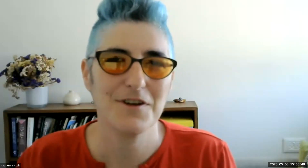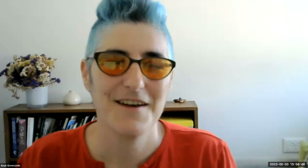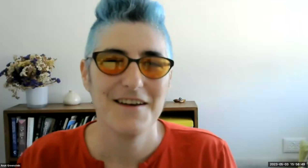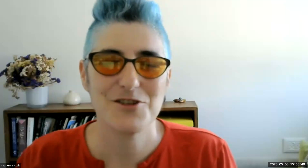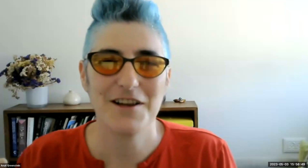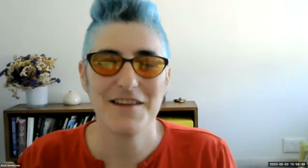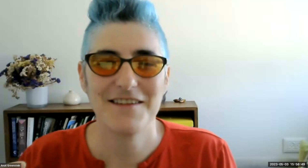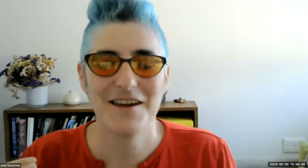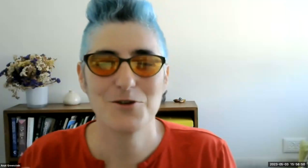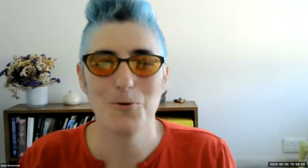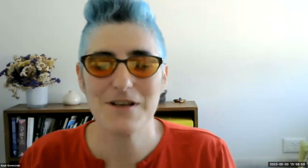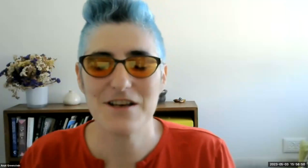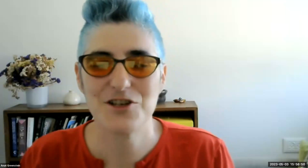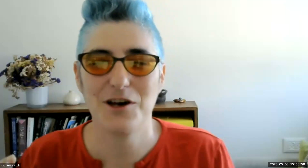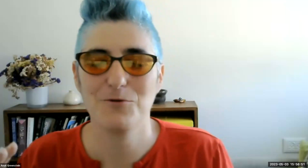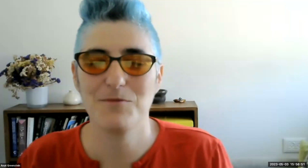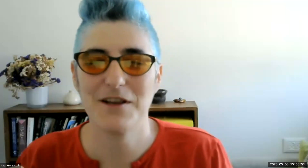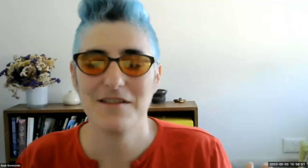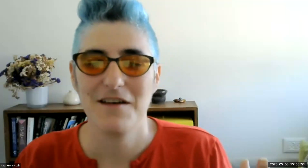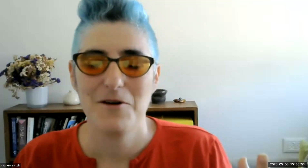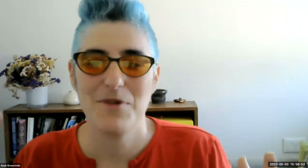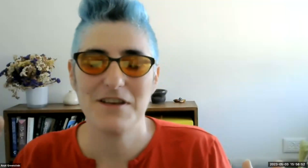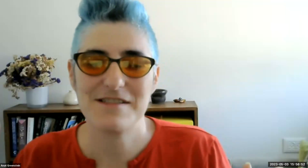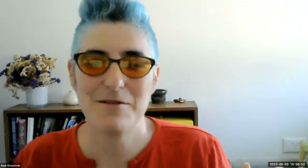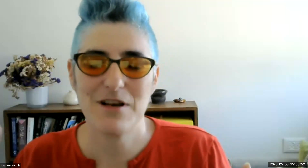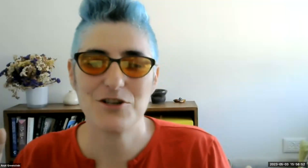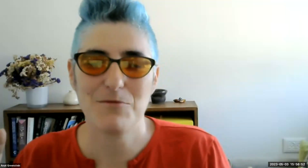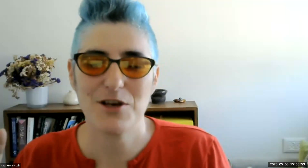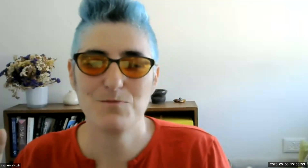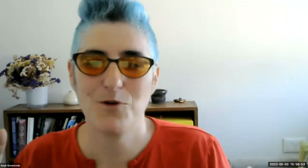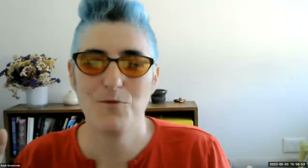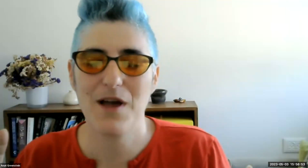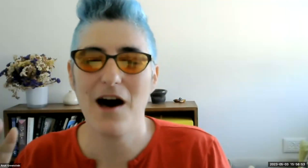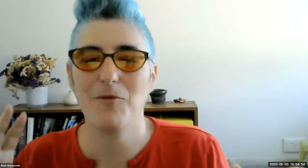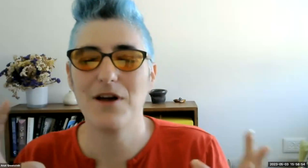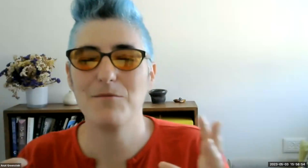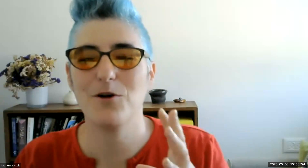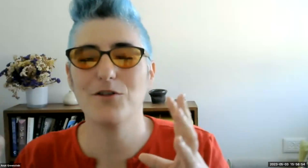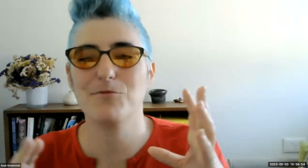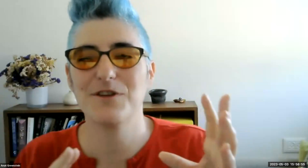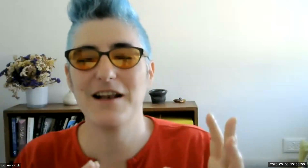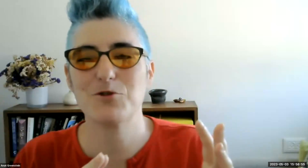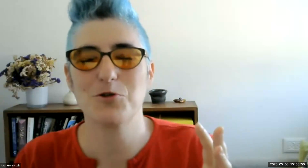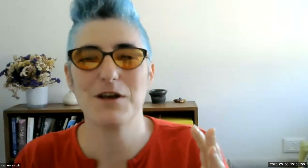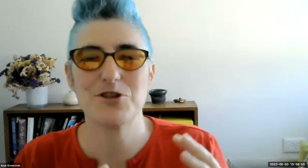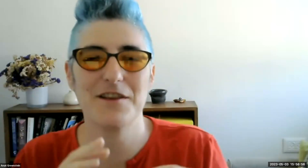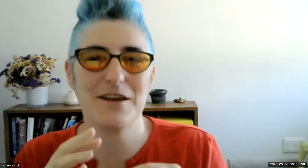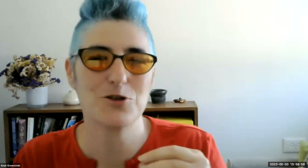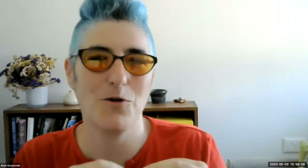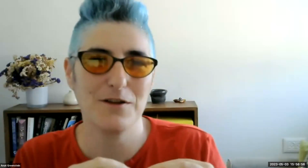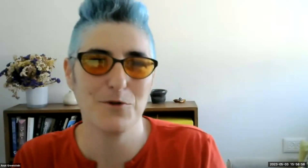שלדעתי קשור לזה שאנחנו באמת מנסים להשתמש פה בהרבה מאוד מודלים שונים של תקשורת